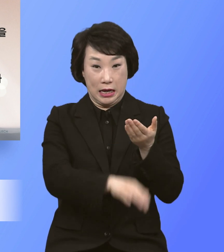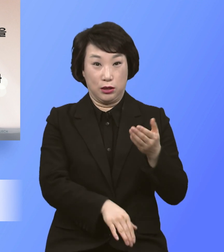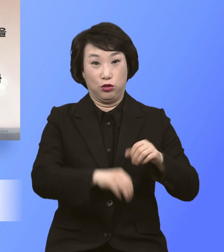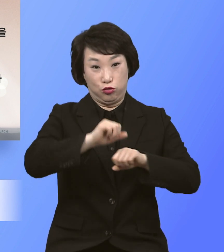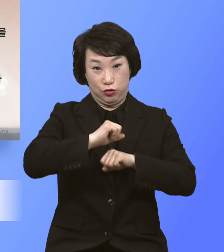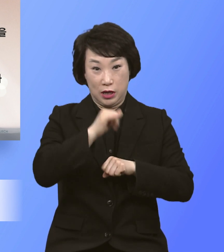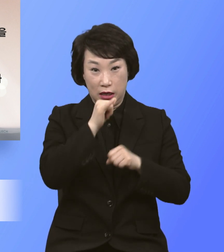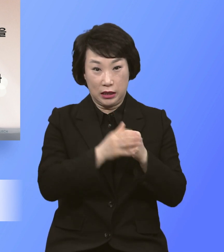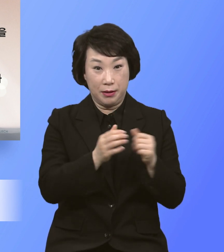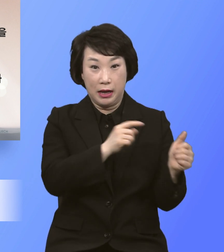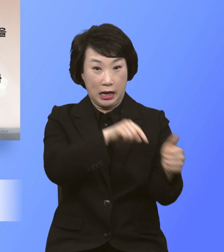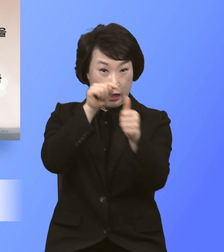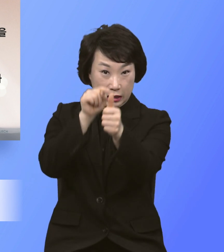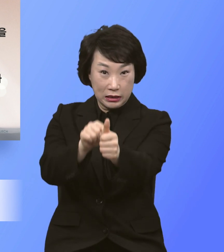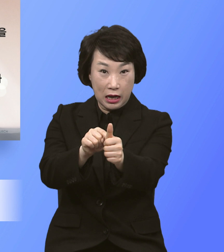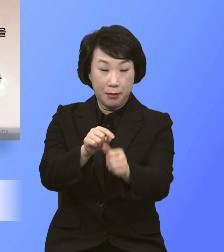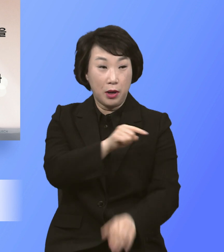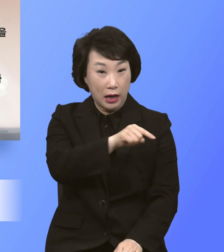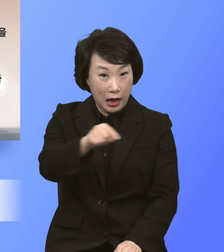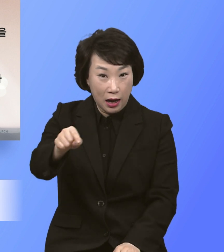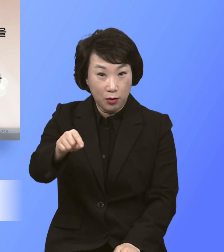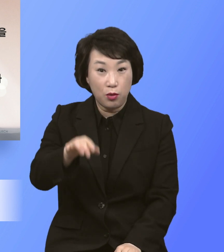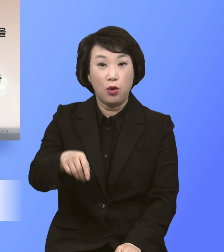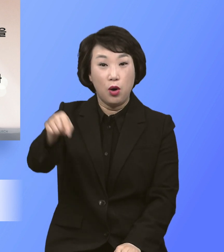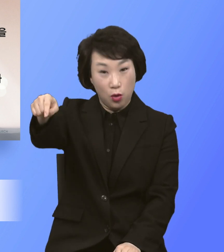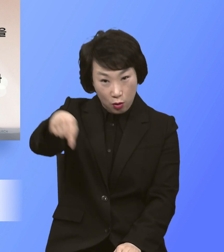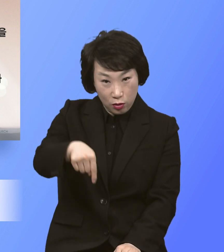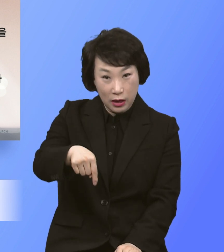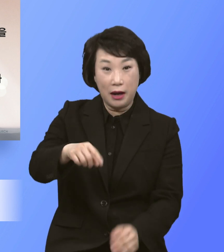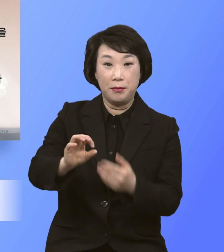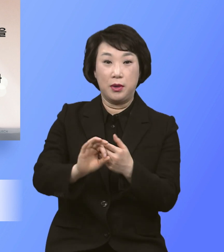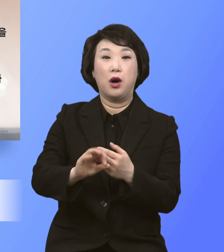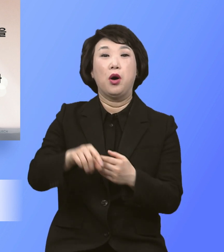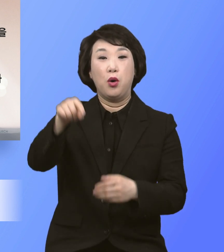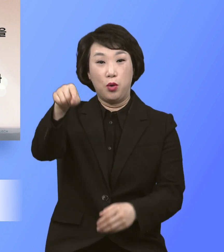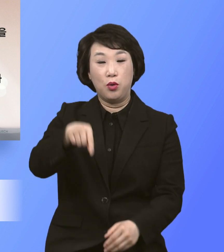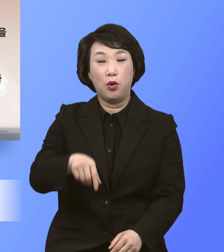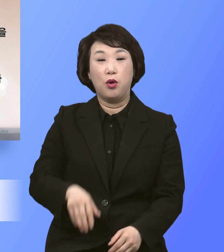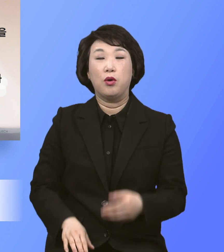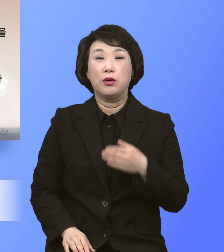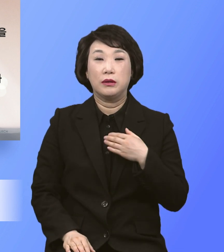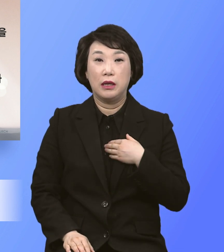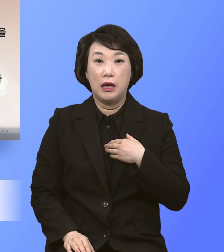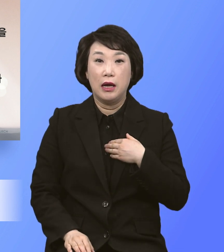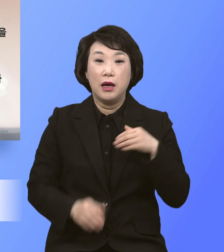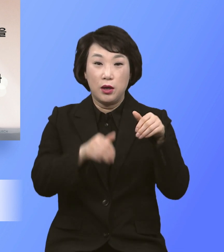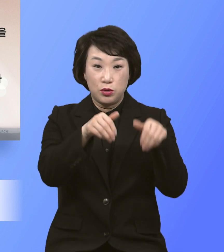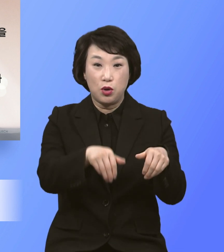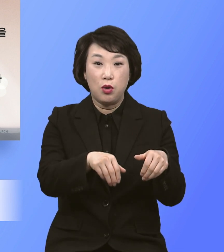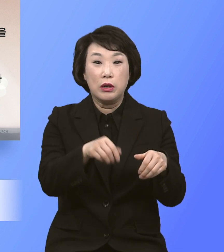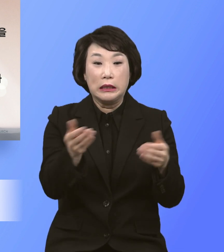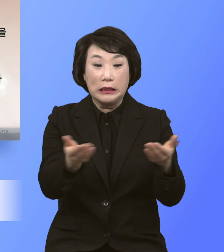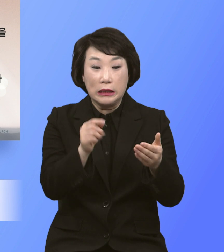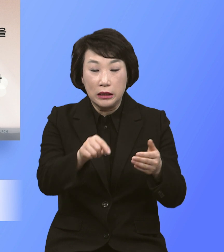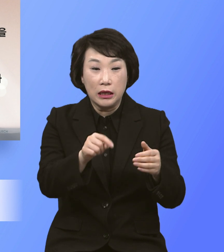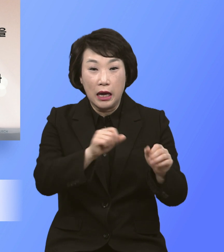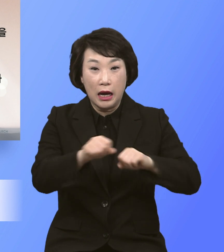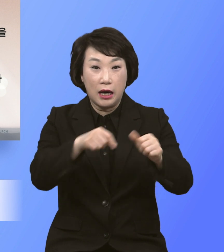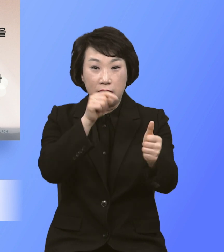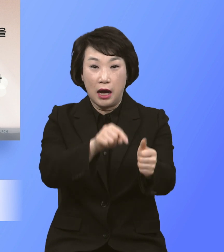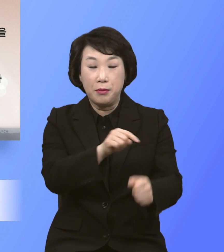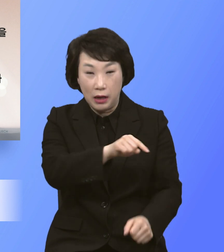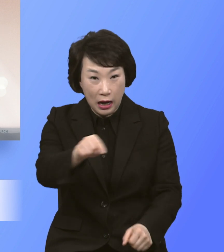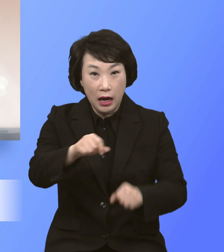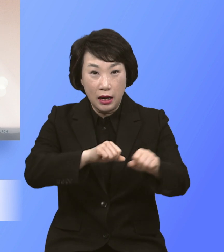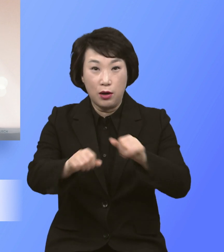내 아이로 종사가 있으니 이더러 가라 하면 가고 저더러 오라 하면 오고 내 종으로 이것을